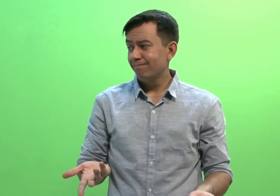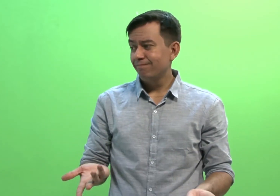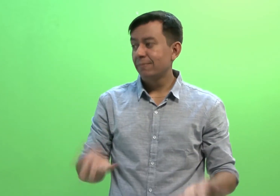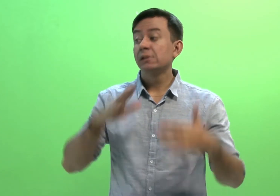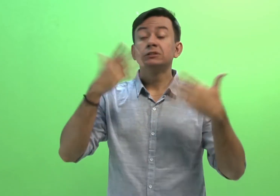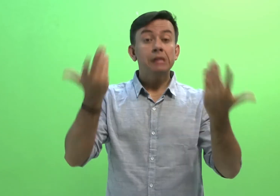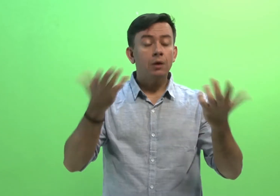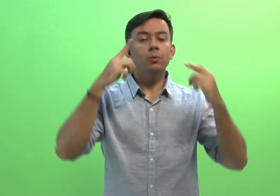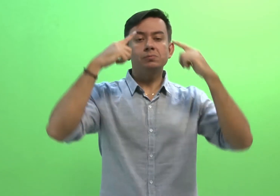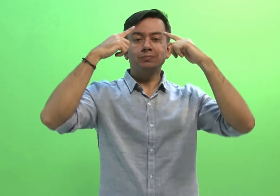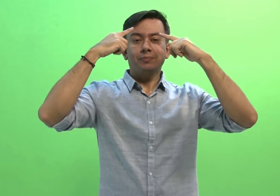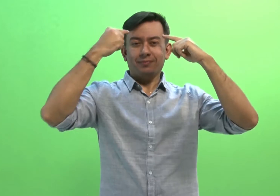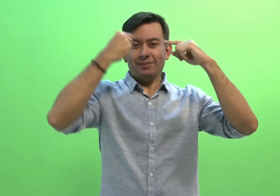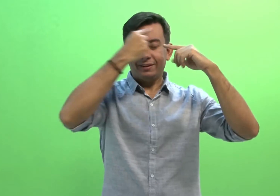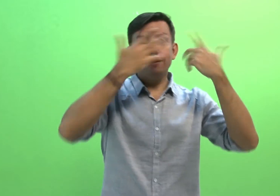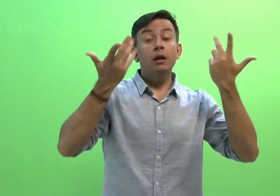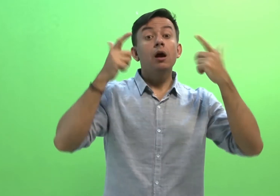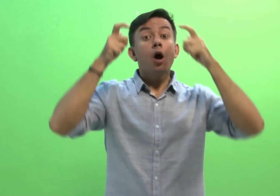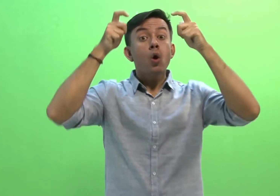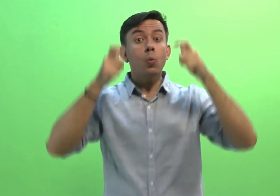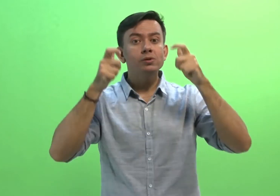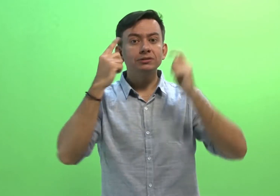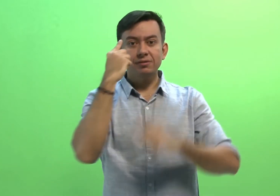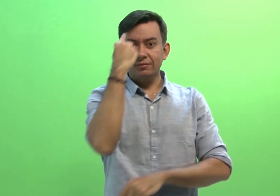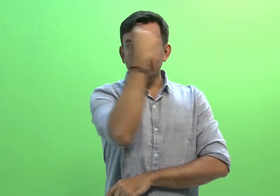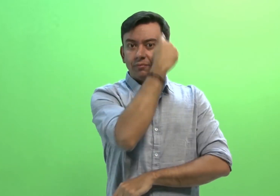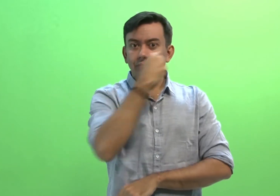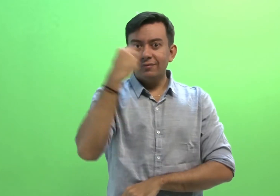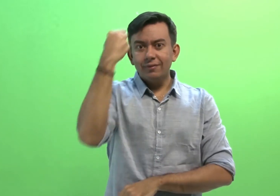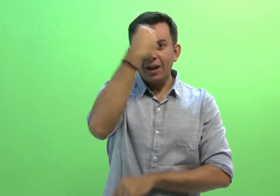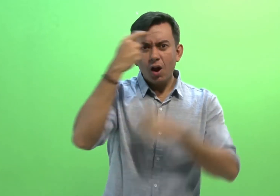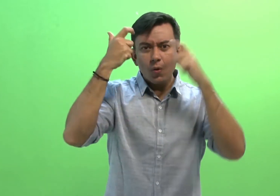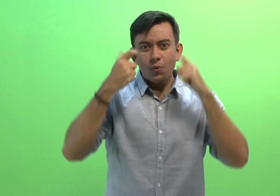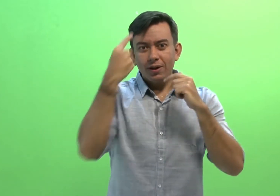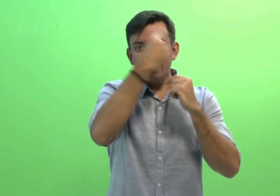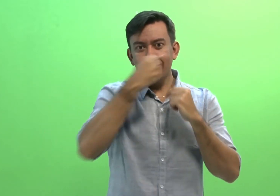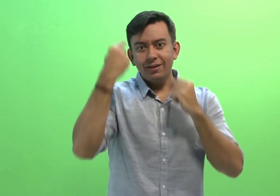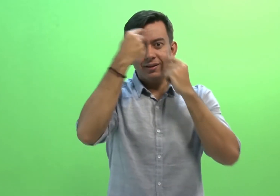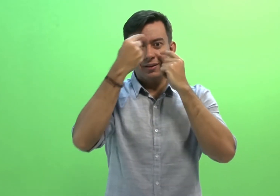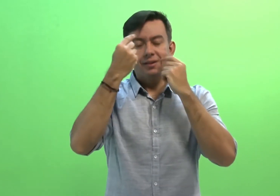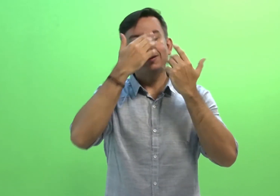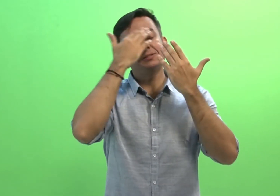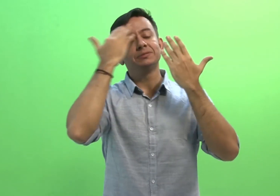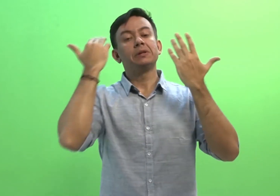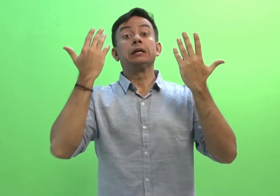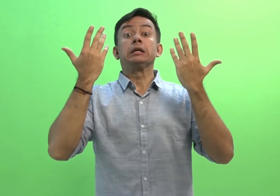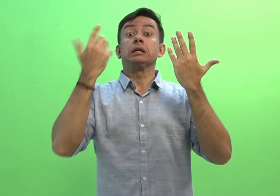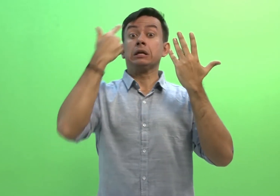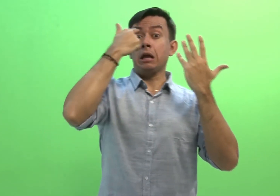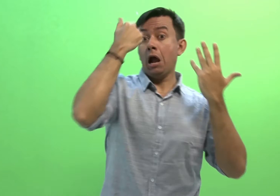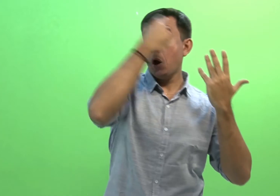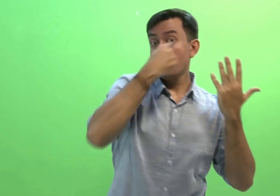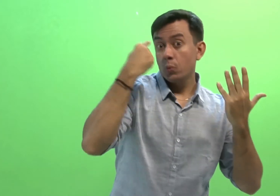ter significado ainda. Agora, se eu fizer este sinal na parte frontal da cabeça,